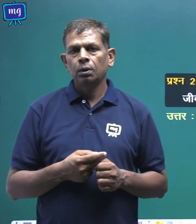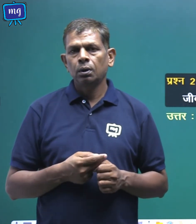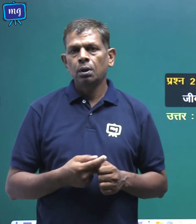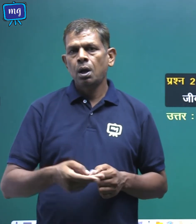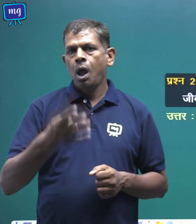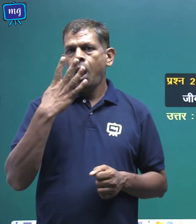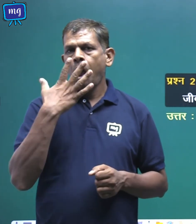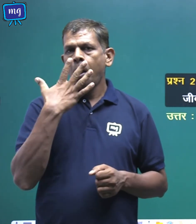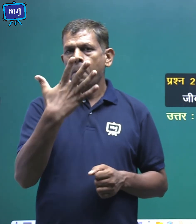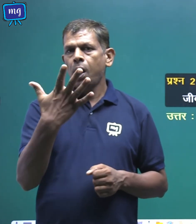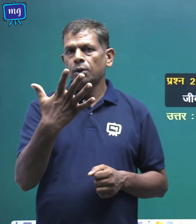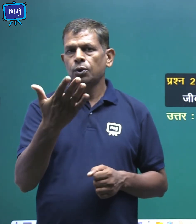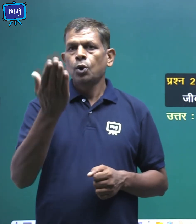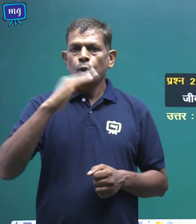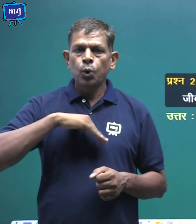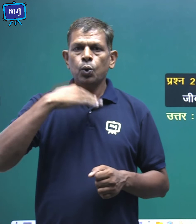5 श्वसन करने वाले